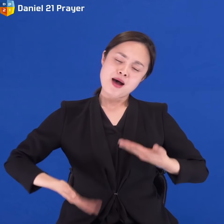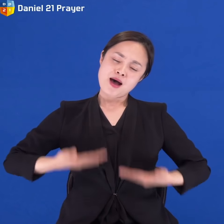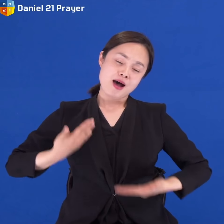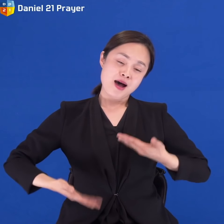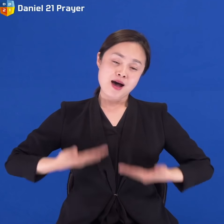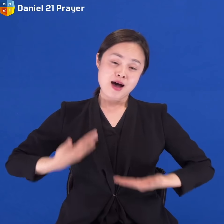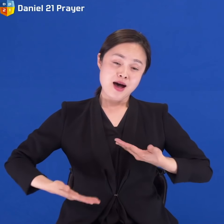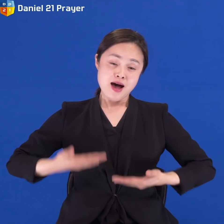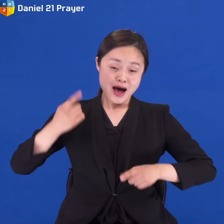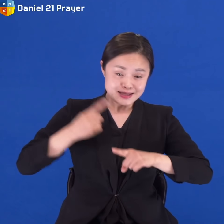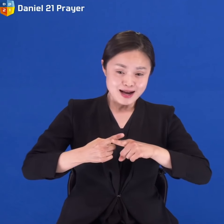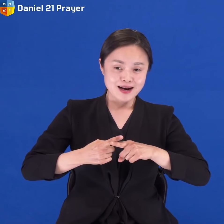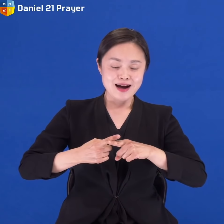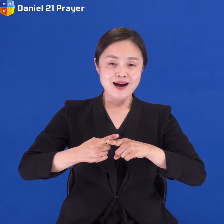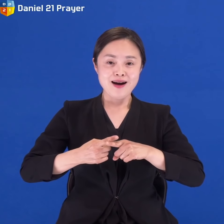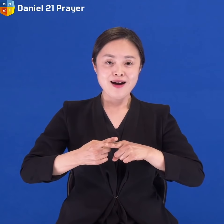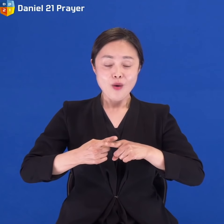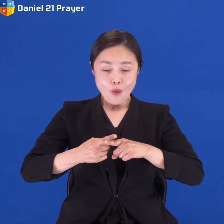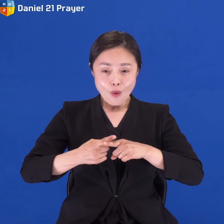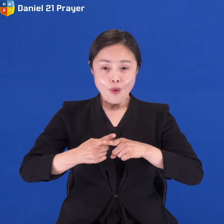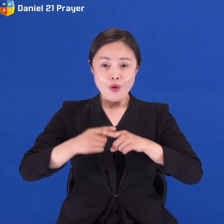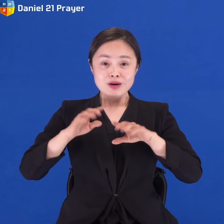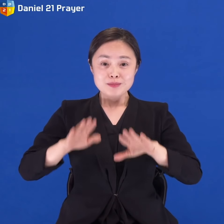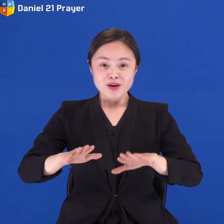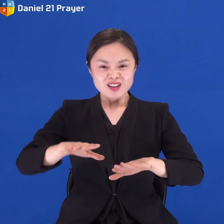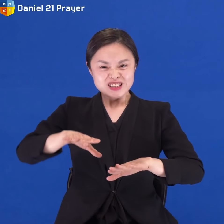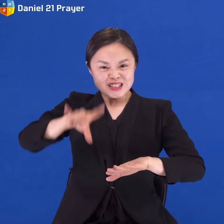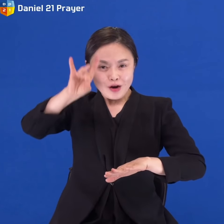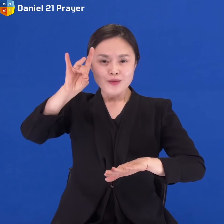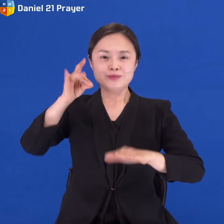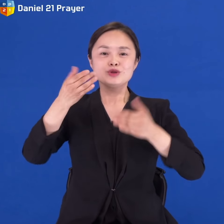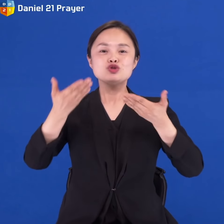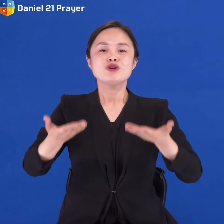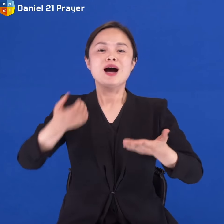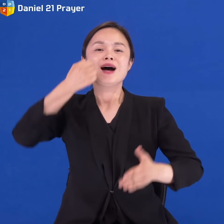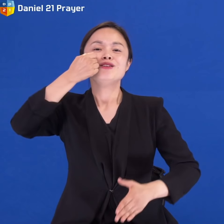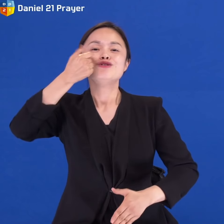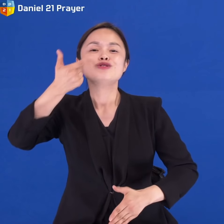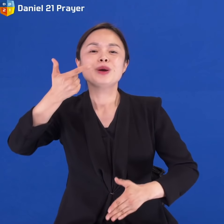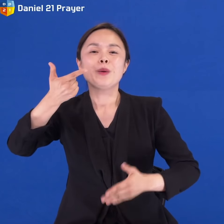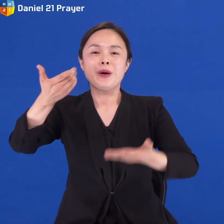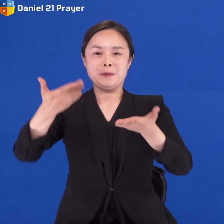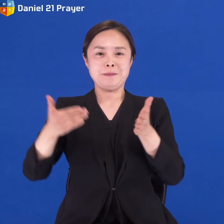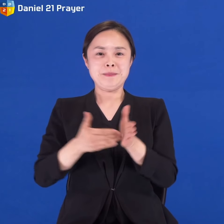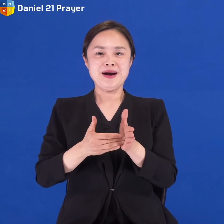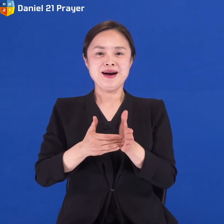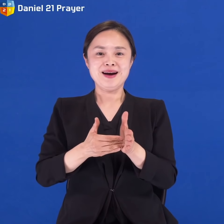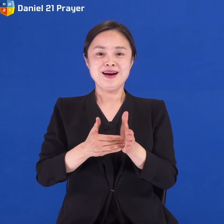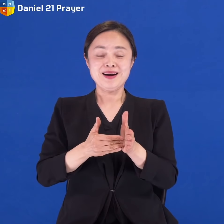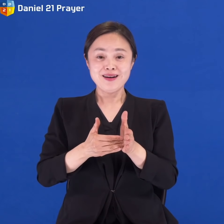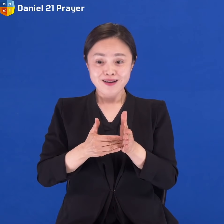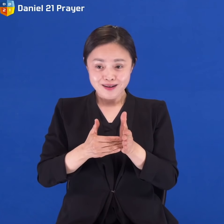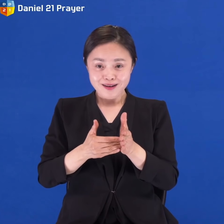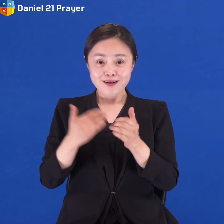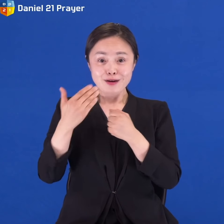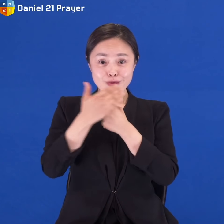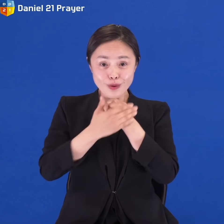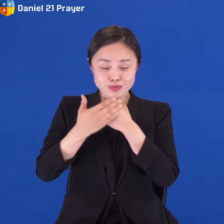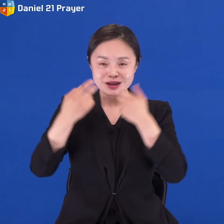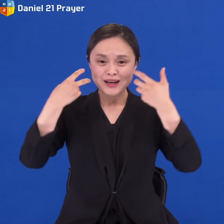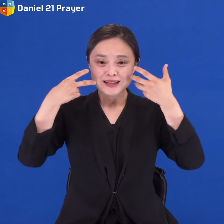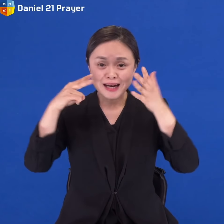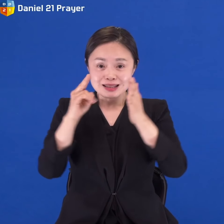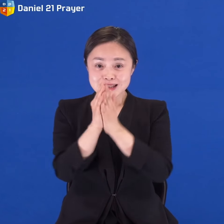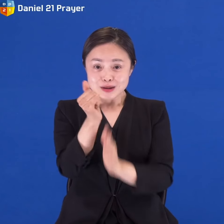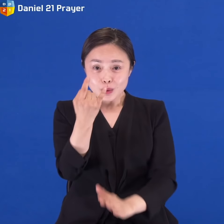받았습니다. 그런데 다니엘 기도에서 불러준 거예요. 얼마나 큰 축복이에요. 다행이고. 저는 예전에 기도했죠. 저를 쓴다고요? 쓸